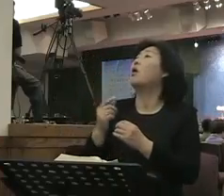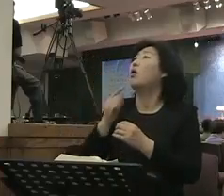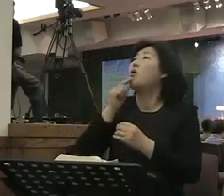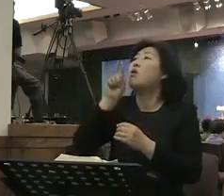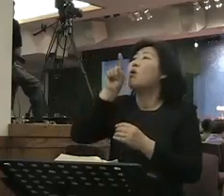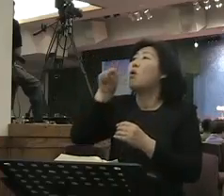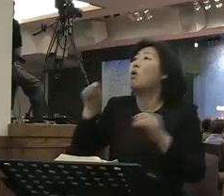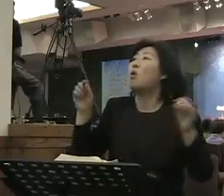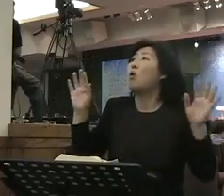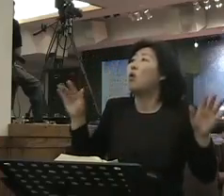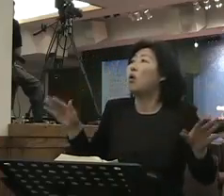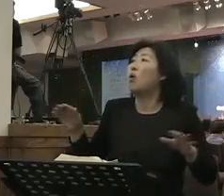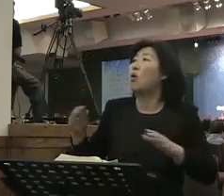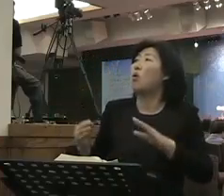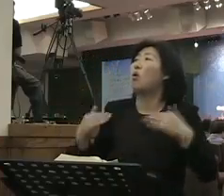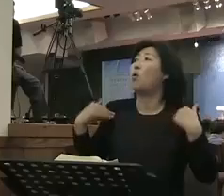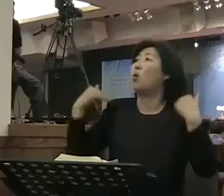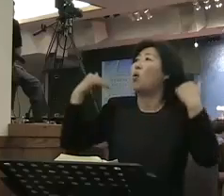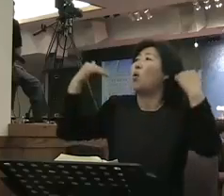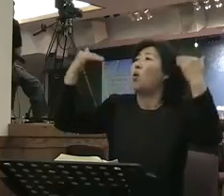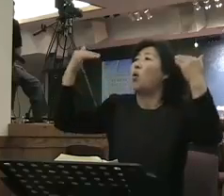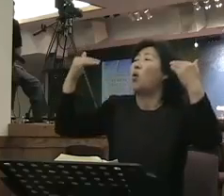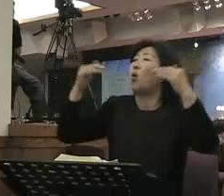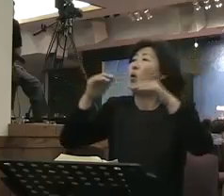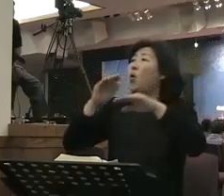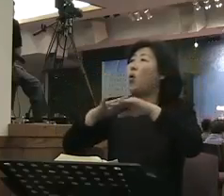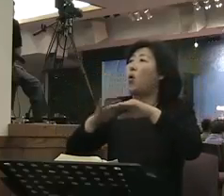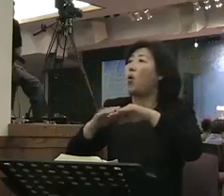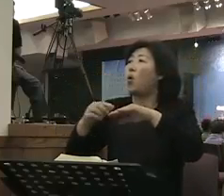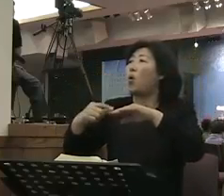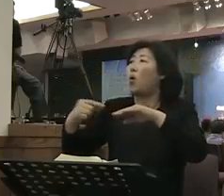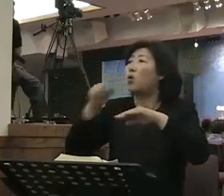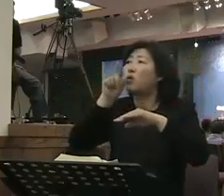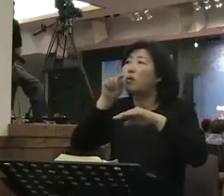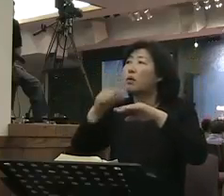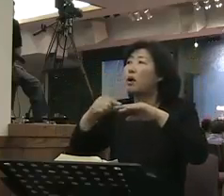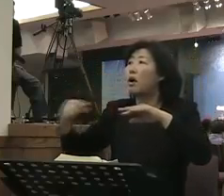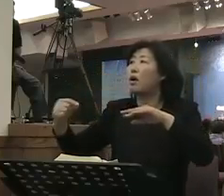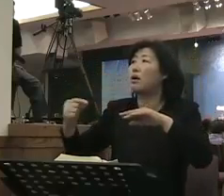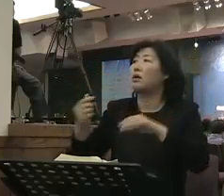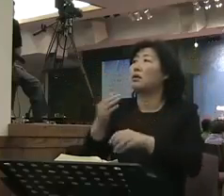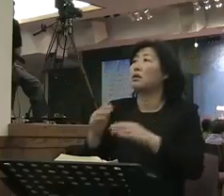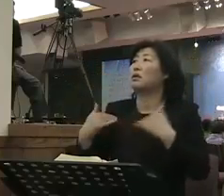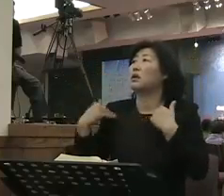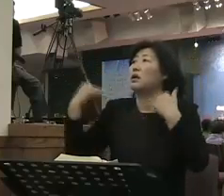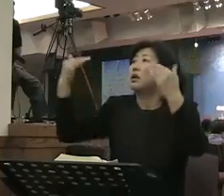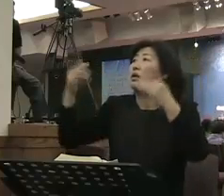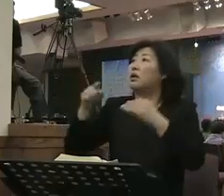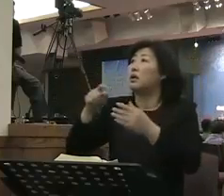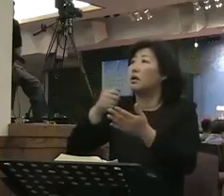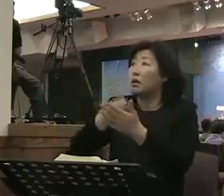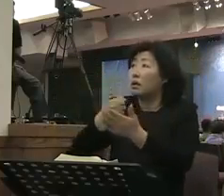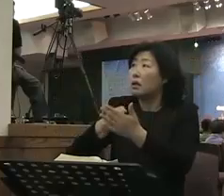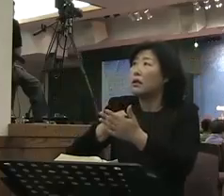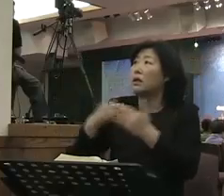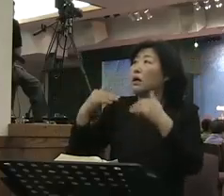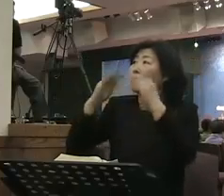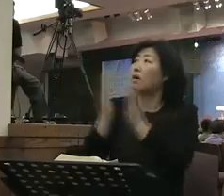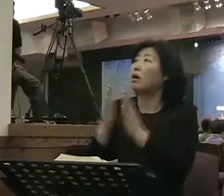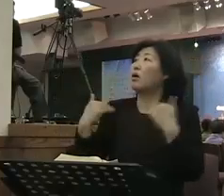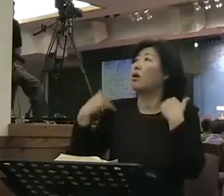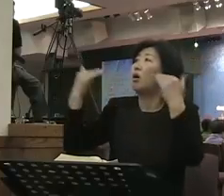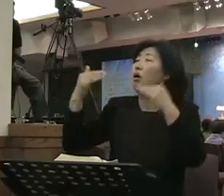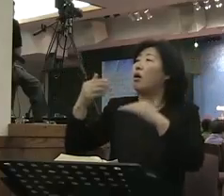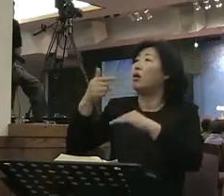깃털처럼 자랐으며 손톱은 새의 발톱같이 자랐다. 정해진 기간이 다 되어 나 느부갓네살은